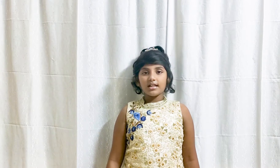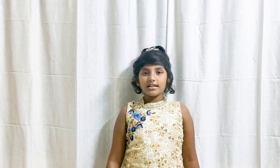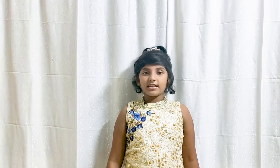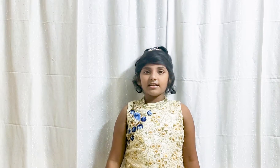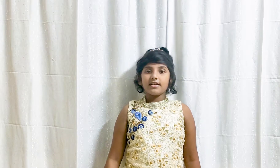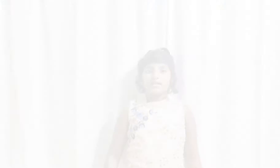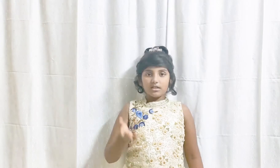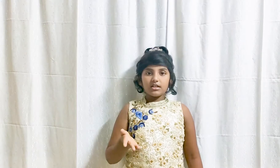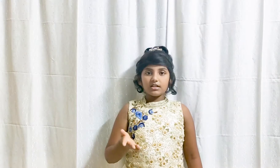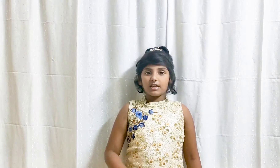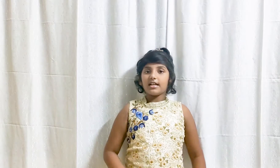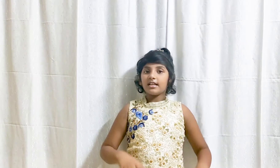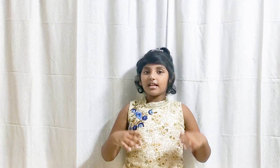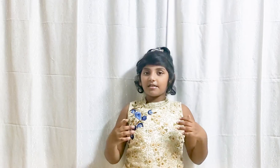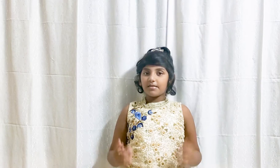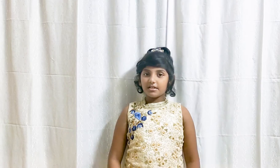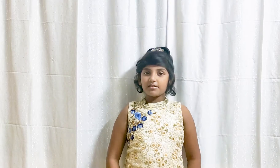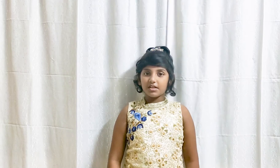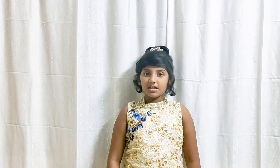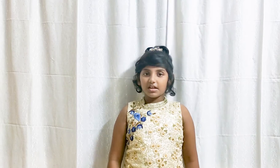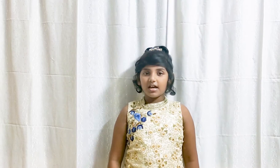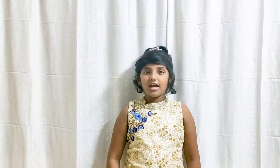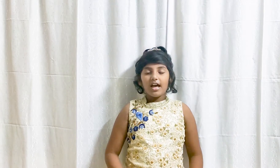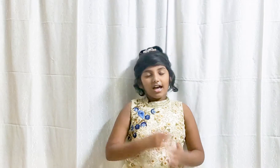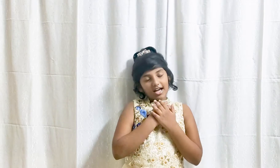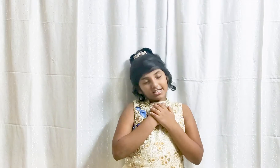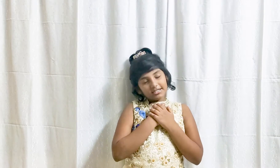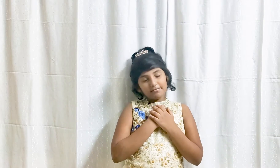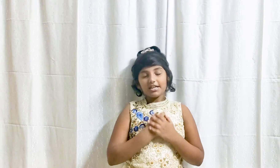23:33-34. நீங்கள் அவருடைய அன்பை